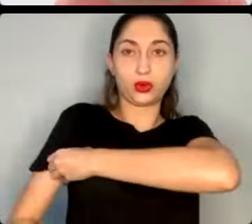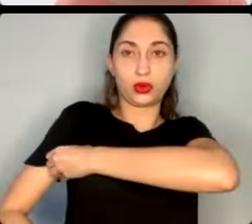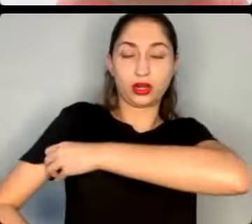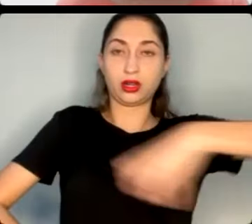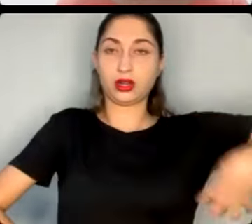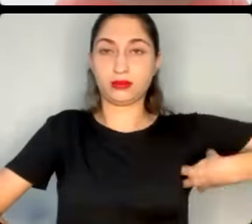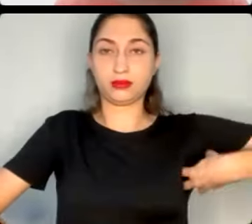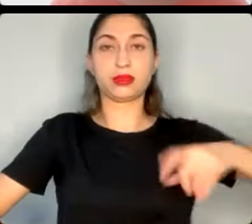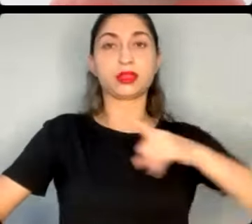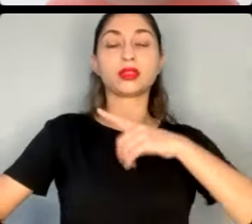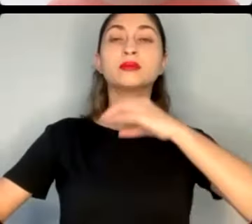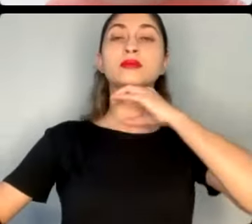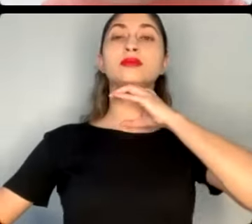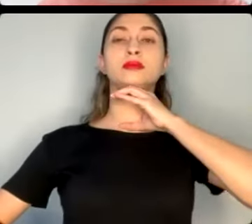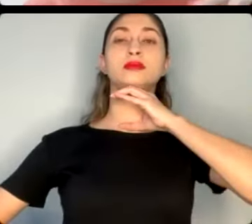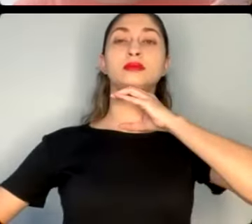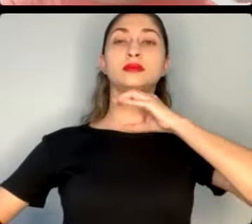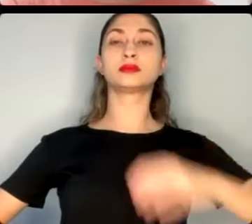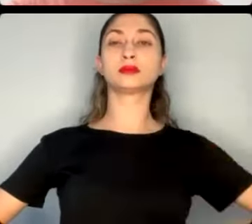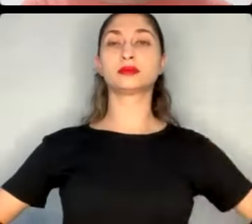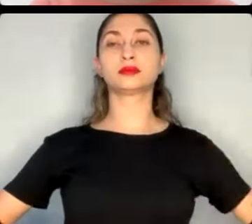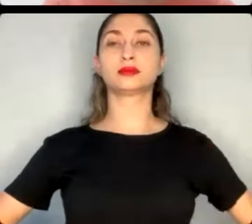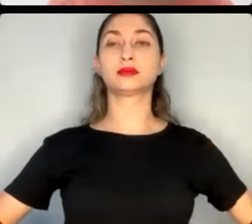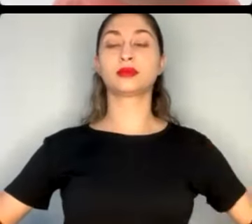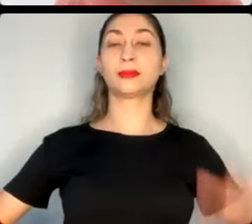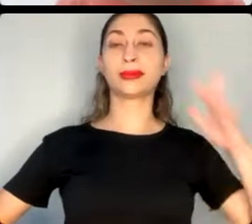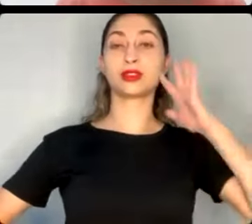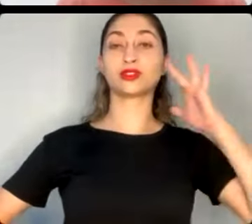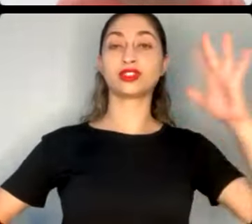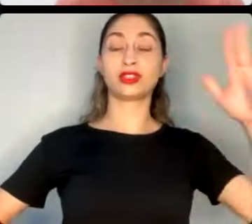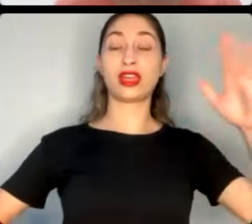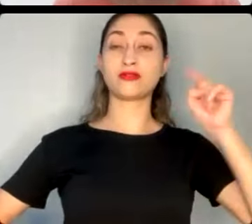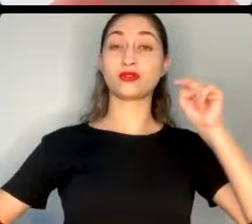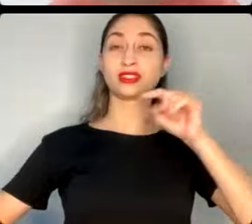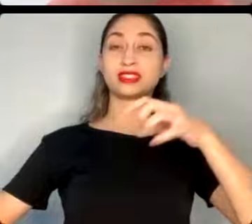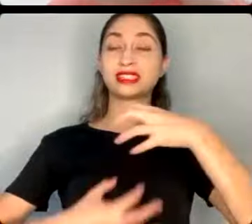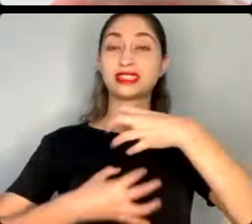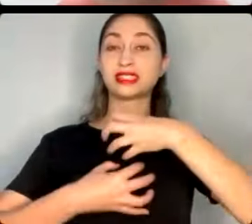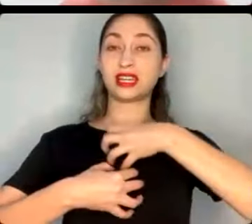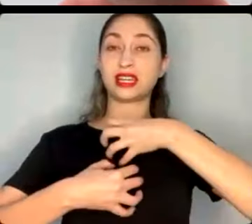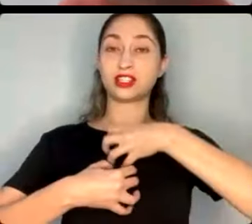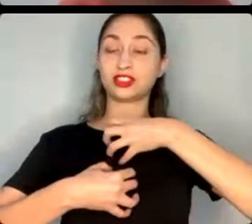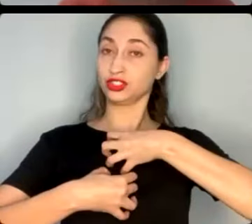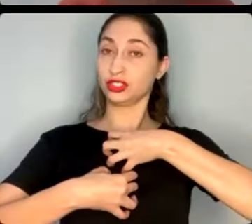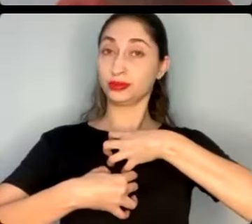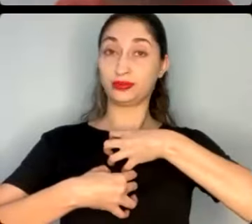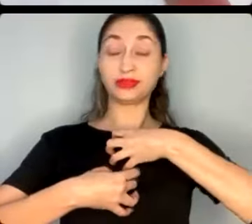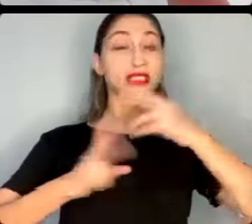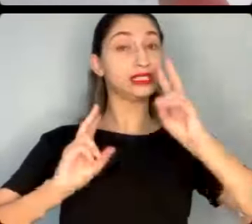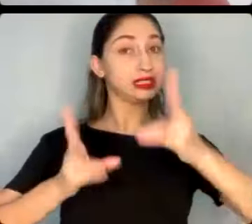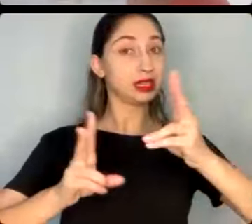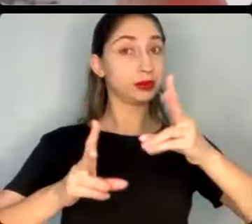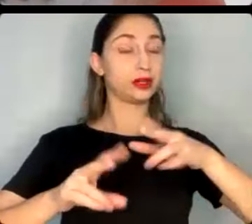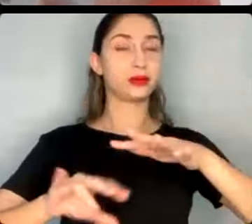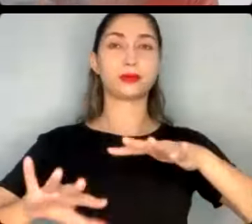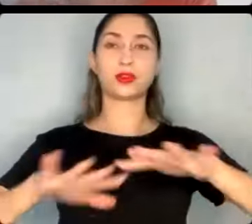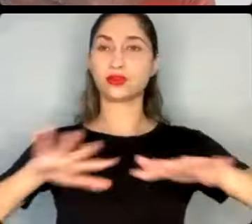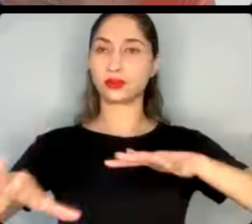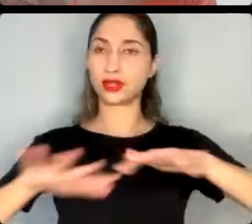do queixo. E você vai sentindo que cada vez que você trabalha uma